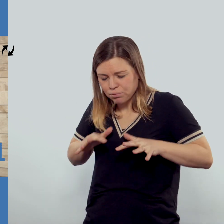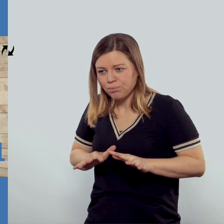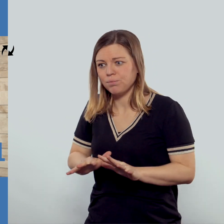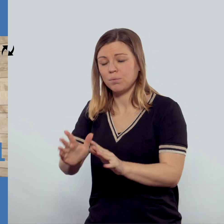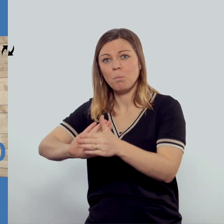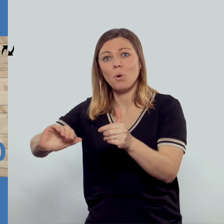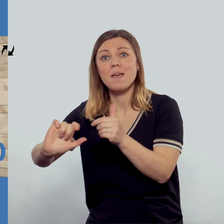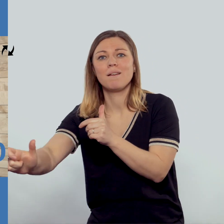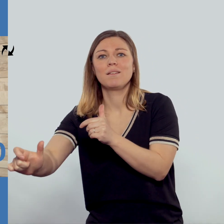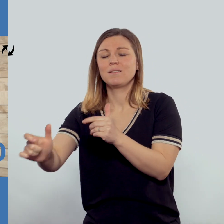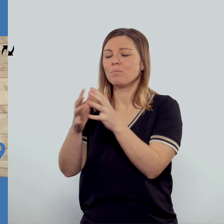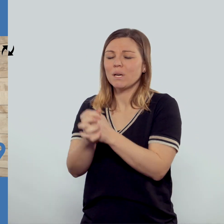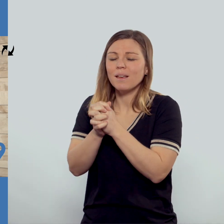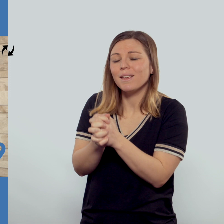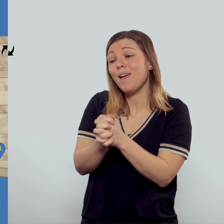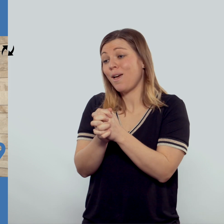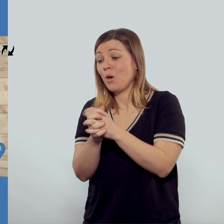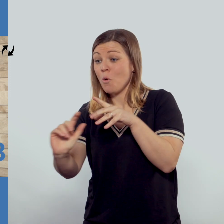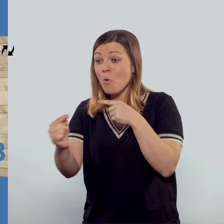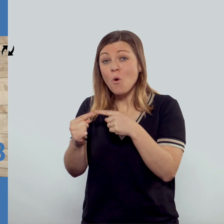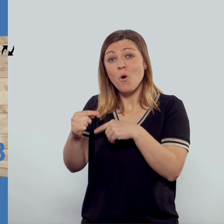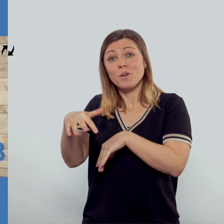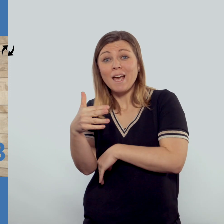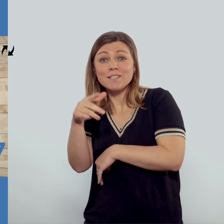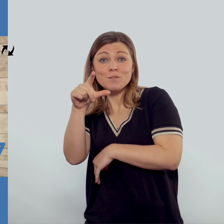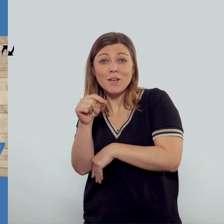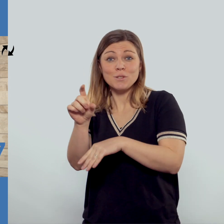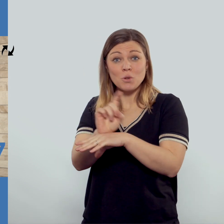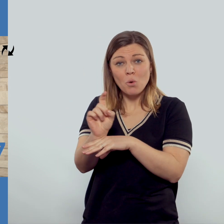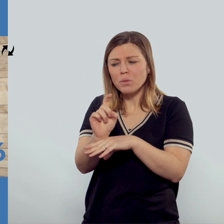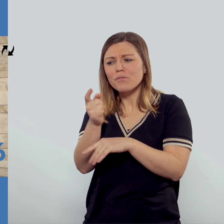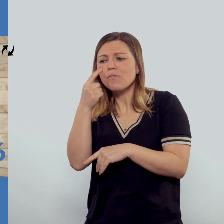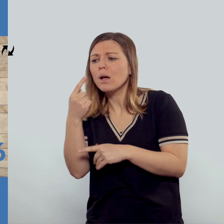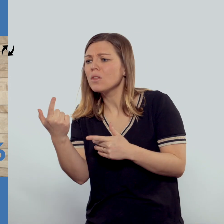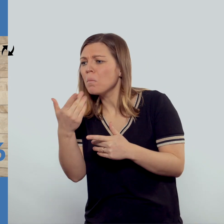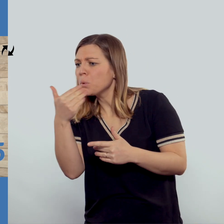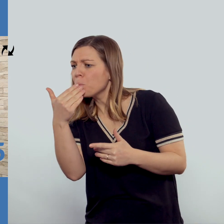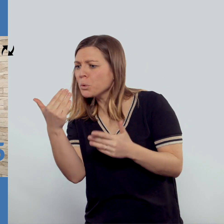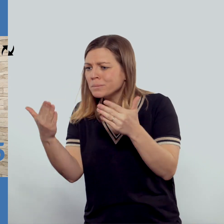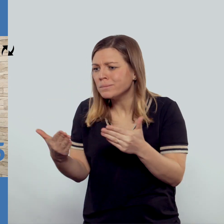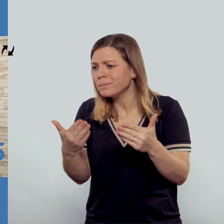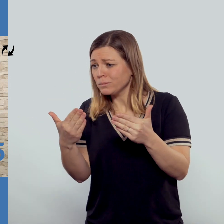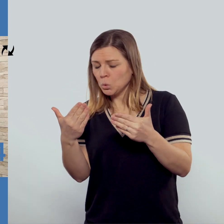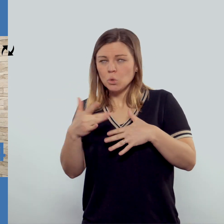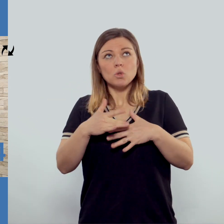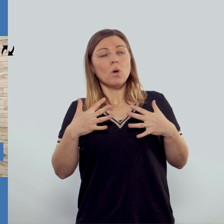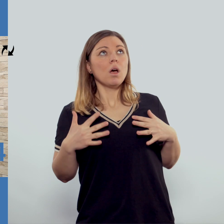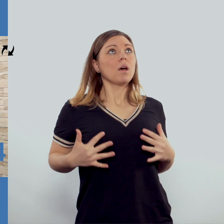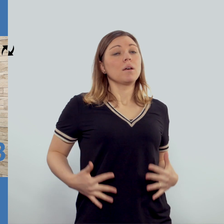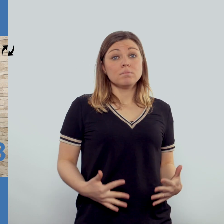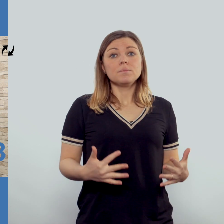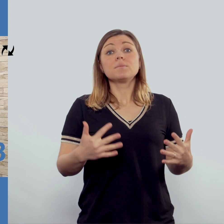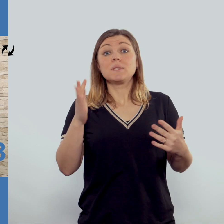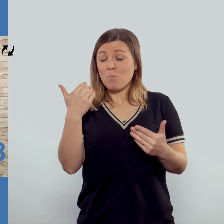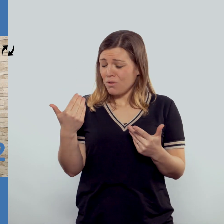personne. Faites une prière de 15, 20, 30 secondes, ensuite vérifiez ce qui se passe. Si la personne ressent une amélioration ou expérimente quelque chose de la présence de